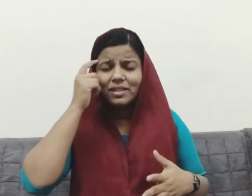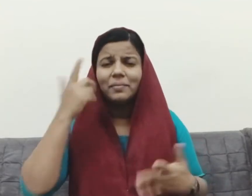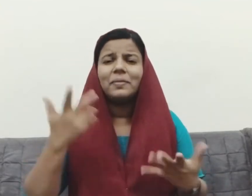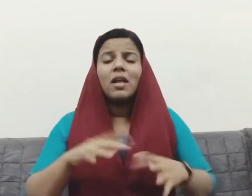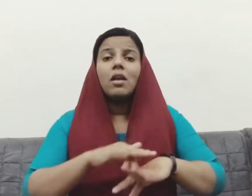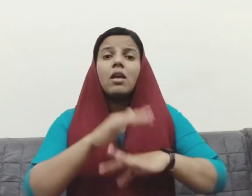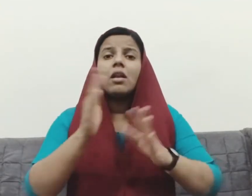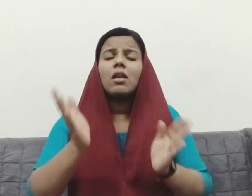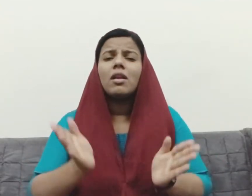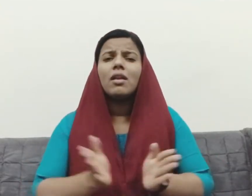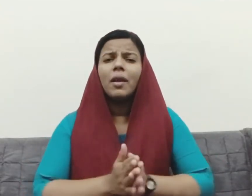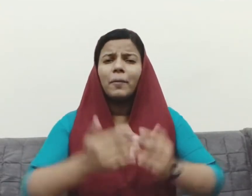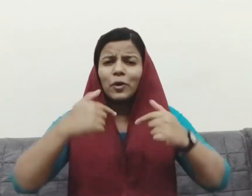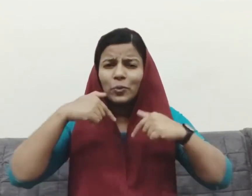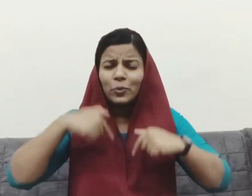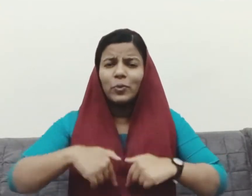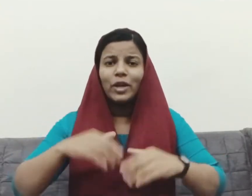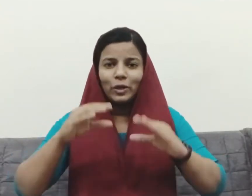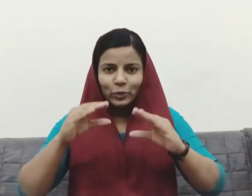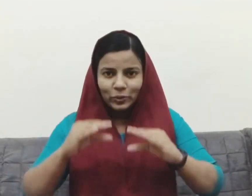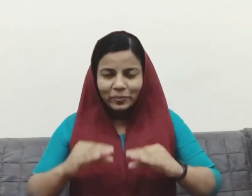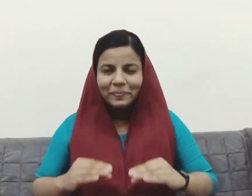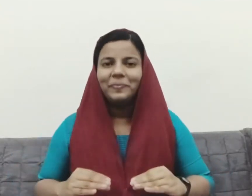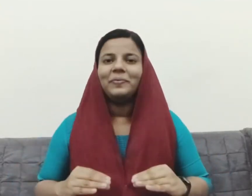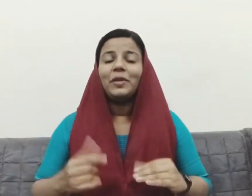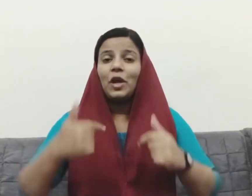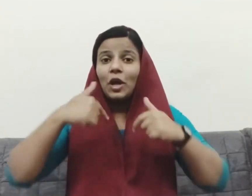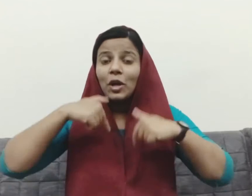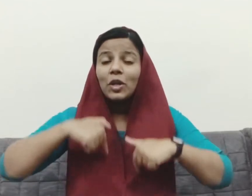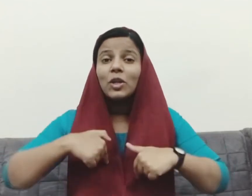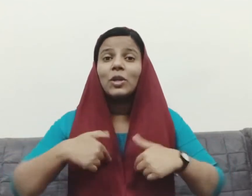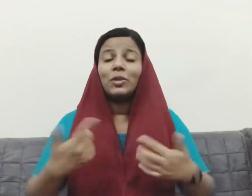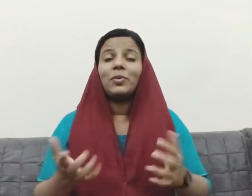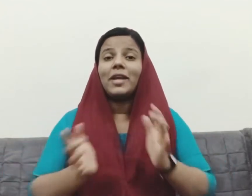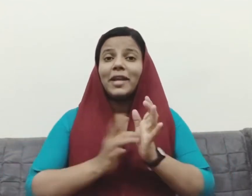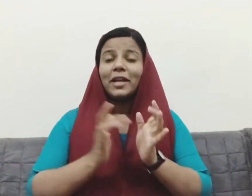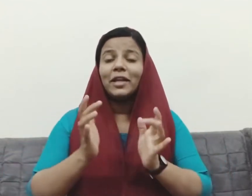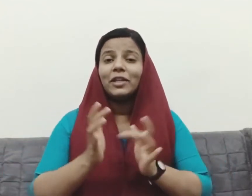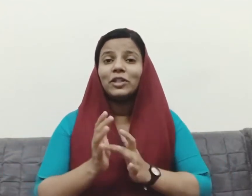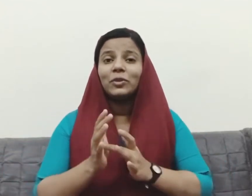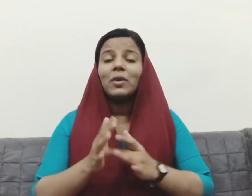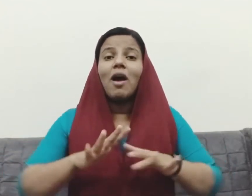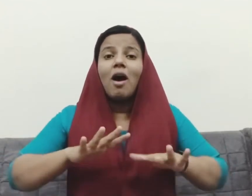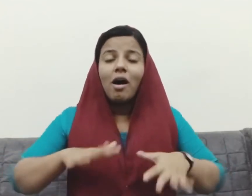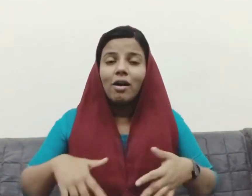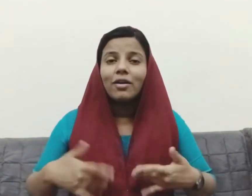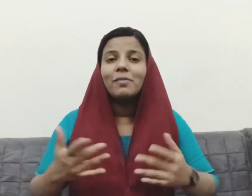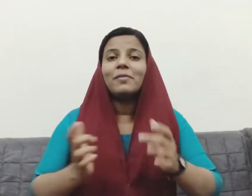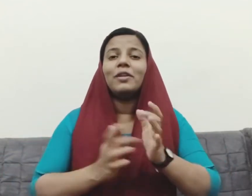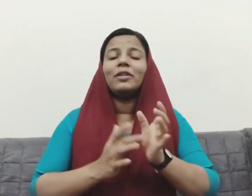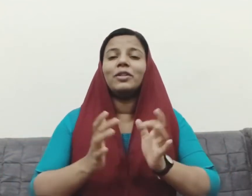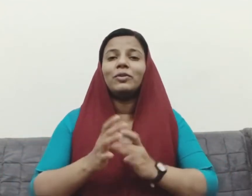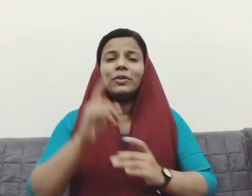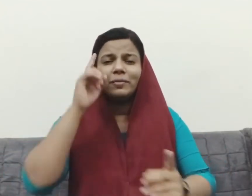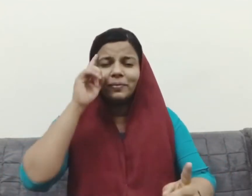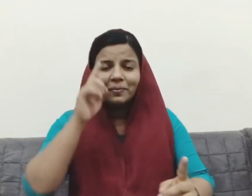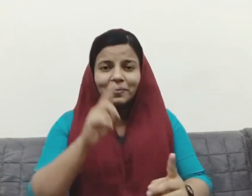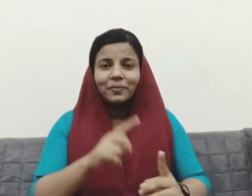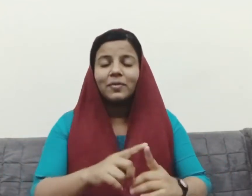എന്നാ പറയുന്നത് എല്ലാം തന്നെ എൻ്റെ അകത്തു നിന്നും കുറഞ്ഞിട്ട് എന്നിൽ ഒഴിവായിരിക്കുന്ന ക്രിസ്തുവിൻ്റെ ആഗ്രഹങ്ങളും ക്രിസ്തുവിൻ്റെ